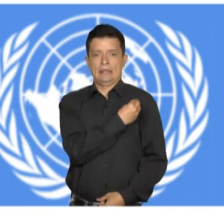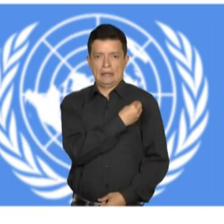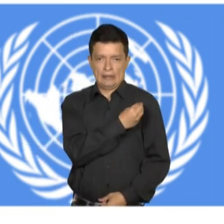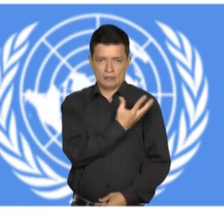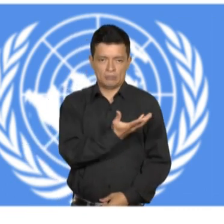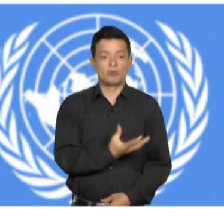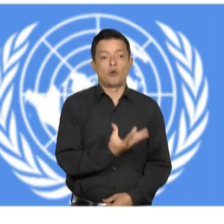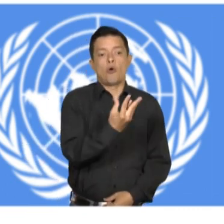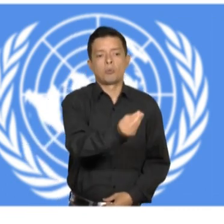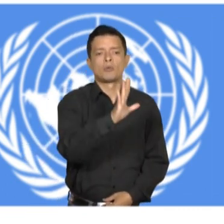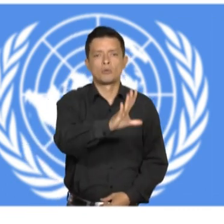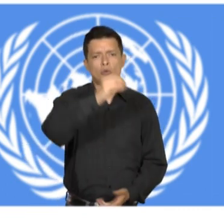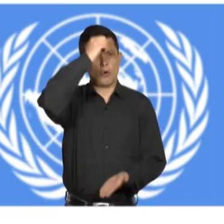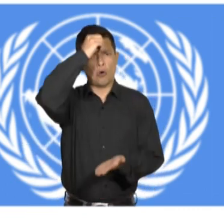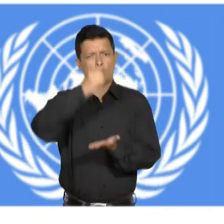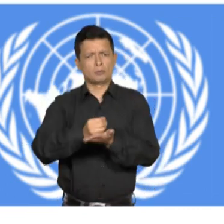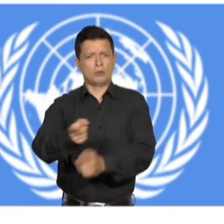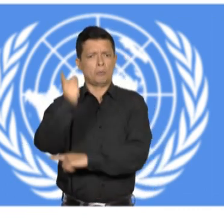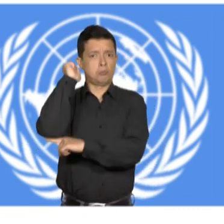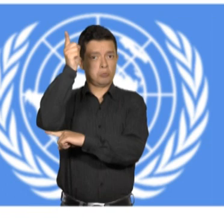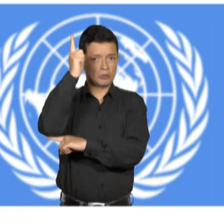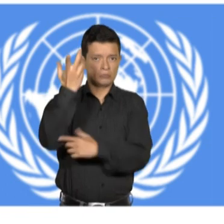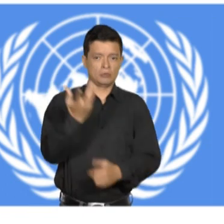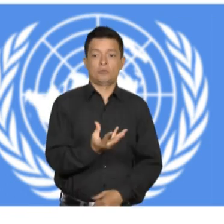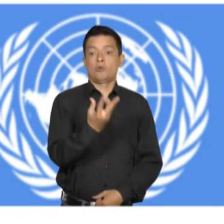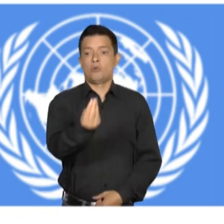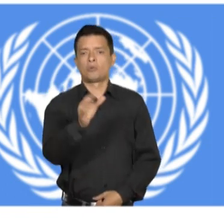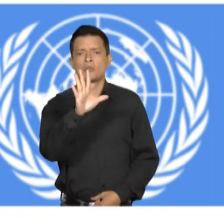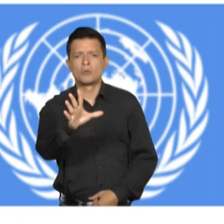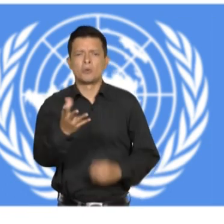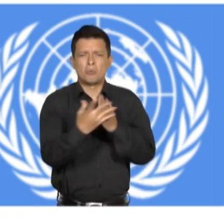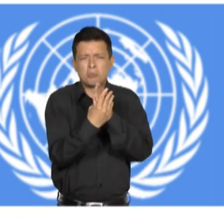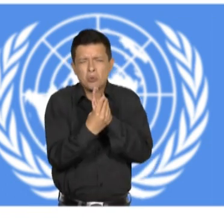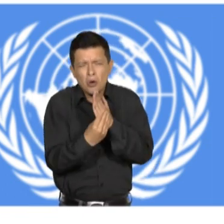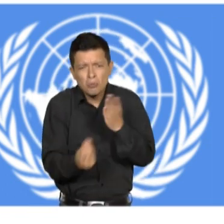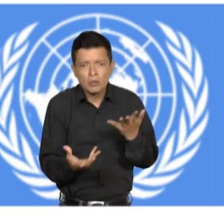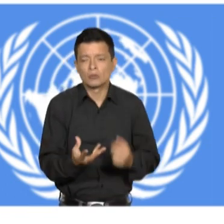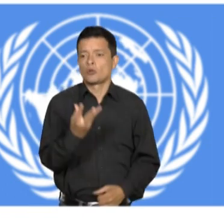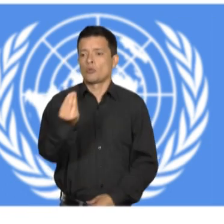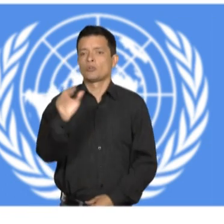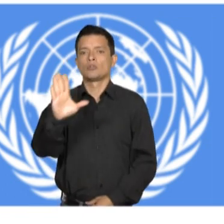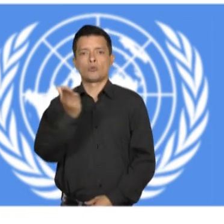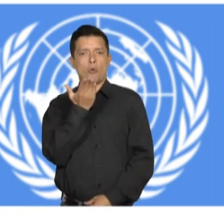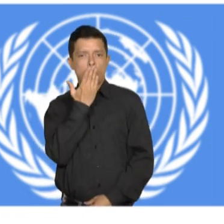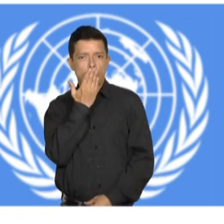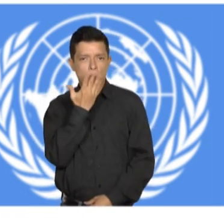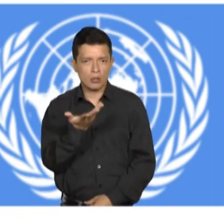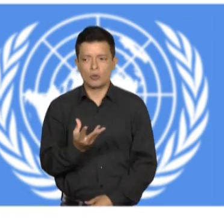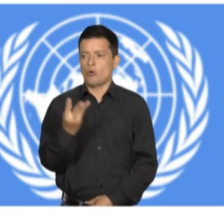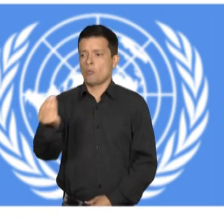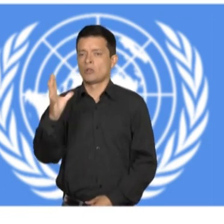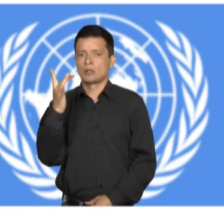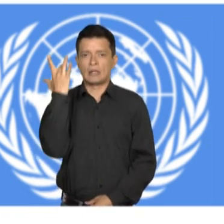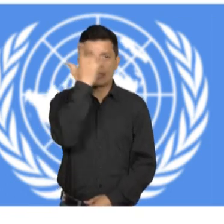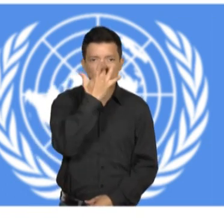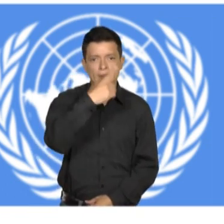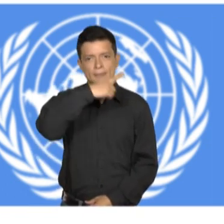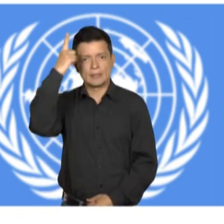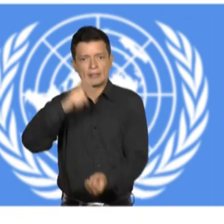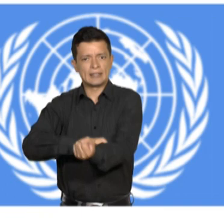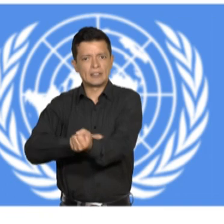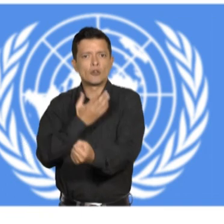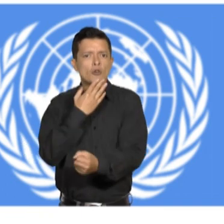o agravadas formas de discriminación por motivos de raza, color, sexo, idioma, religión,